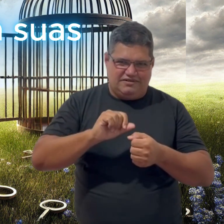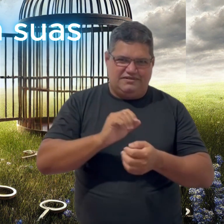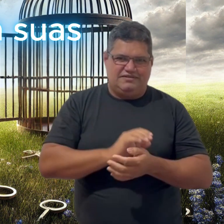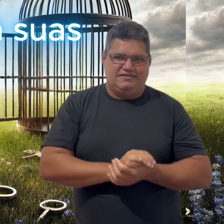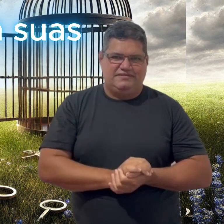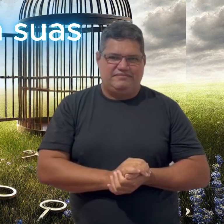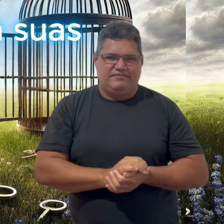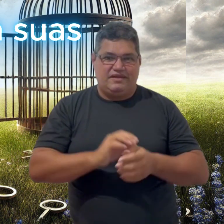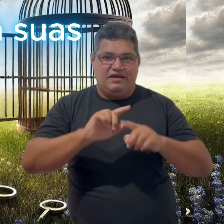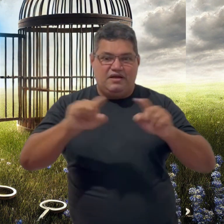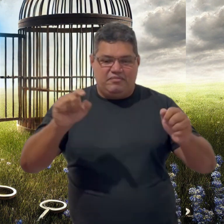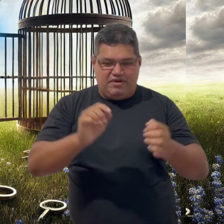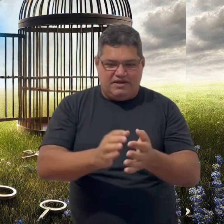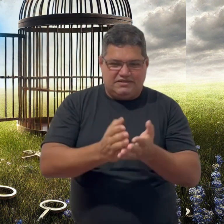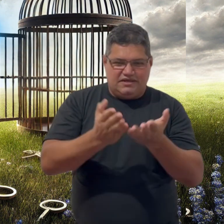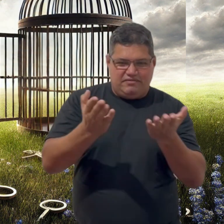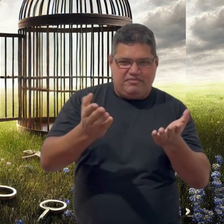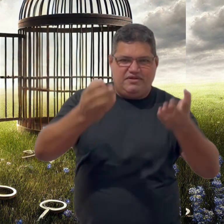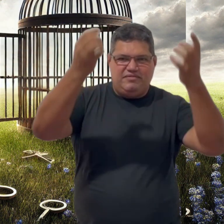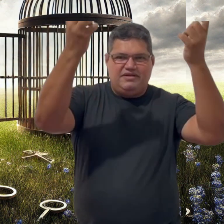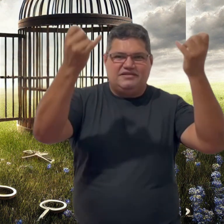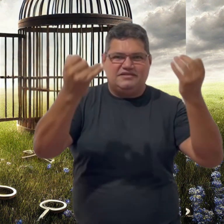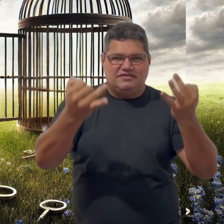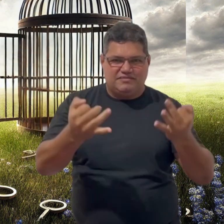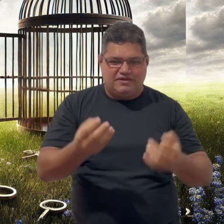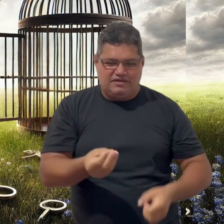nos revelam suas táticas